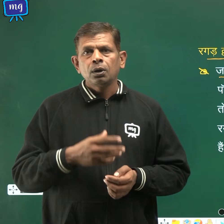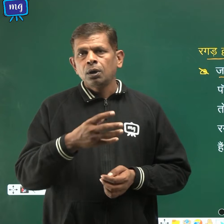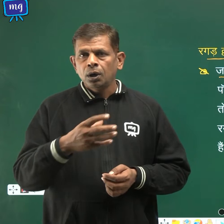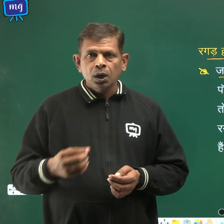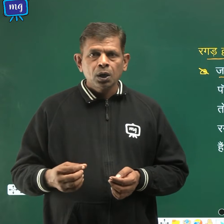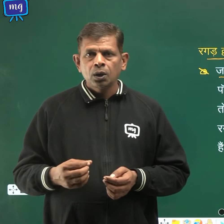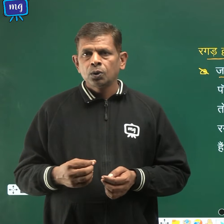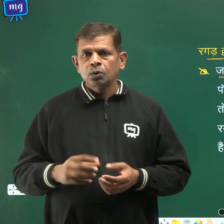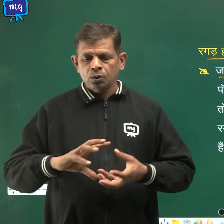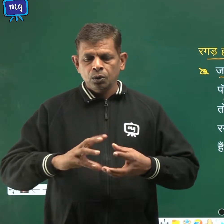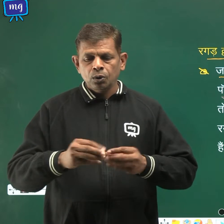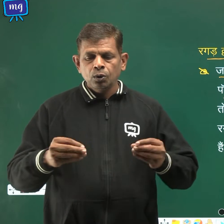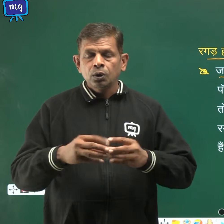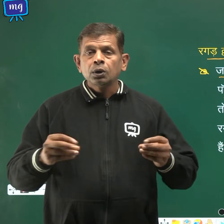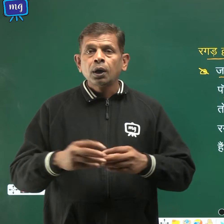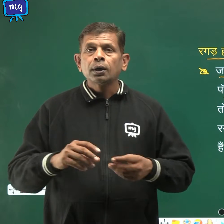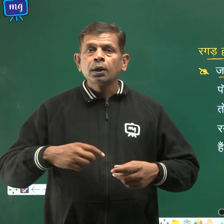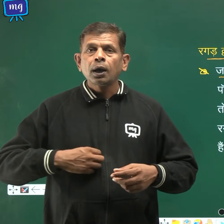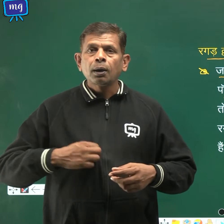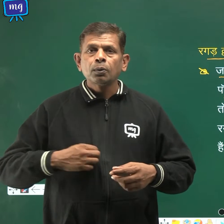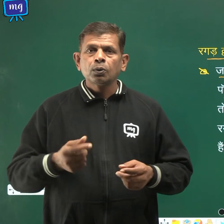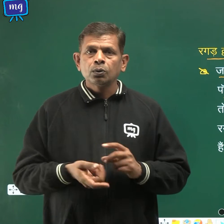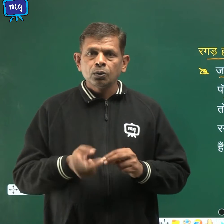अथवा पॉलिएस्टर के वस्त्रों को